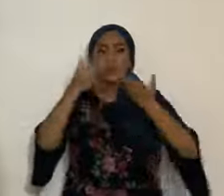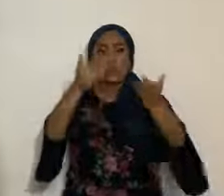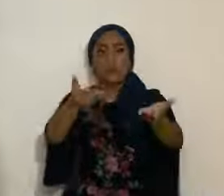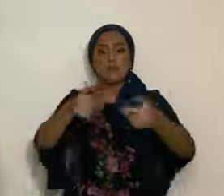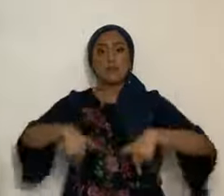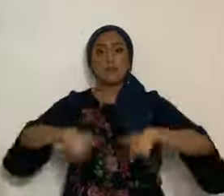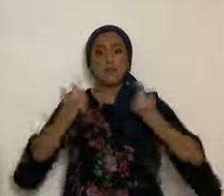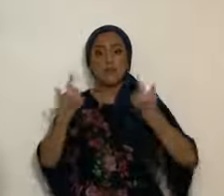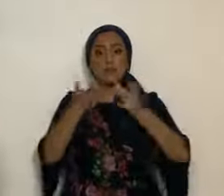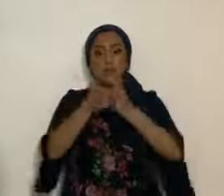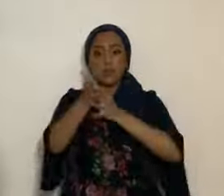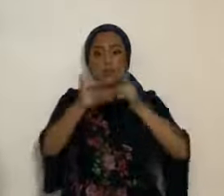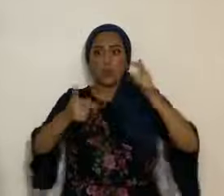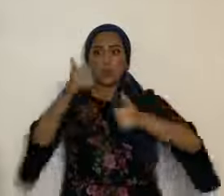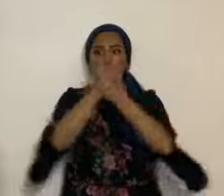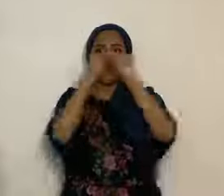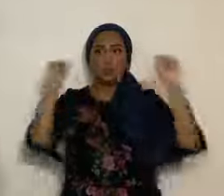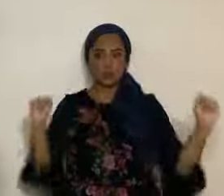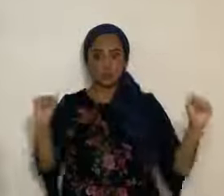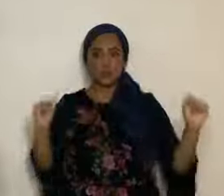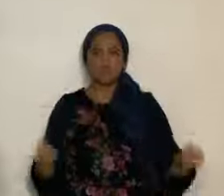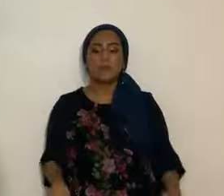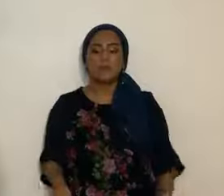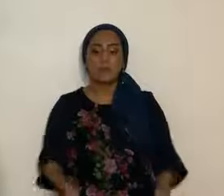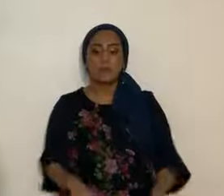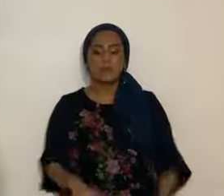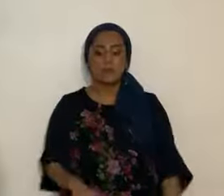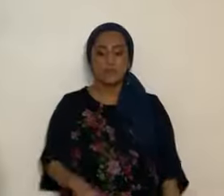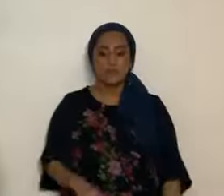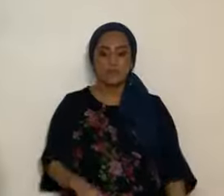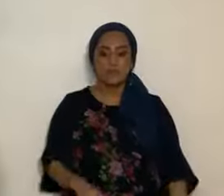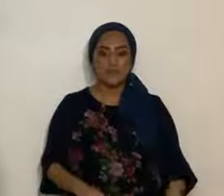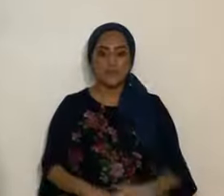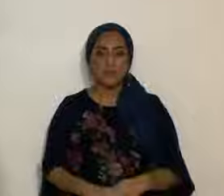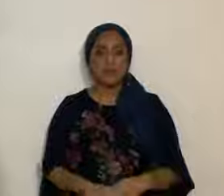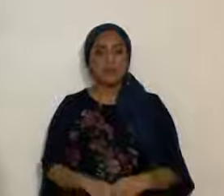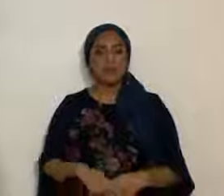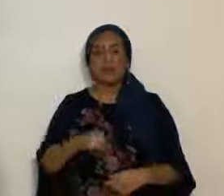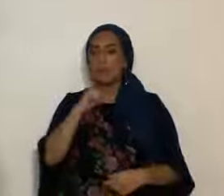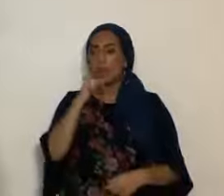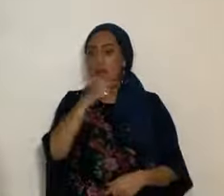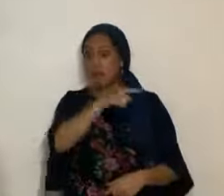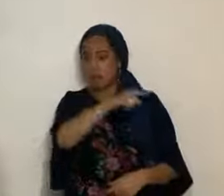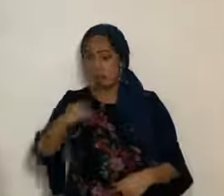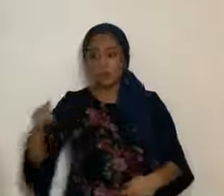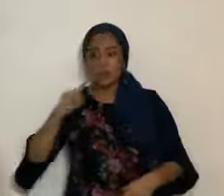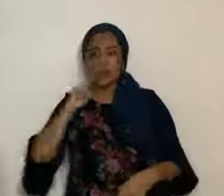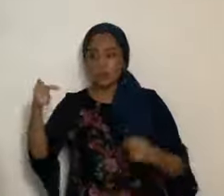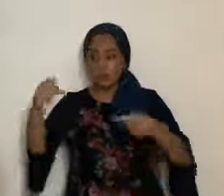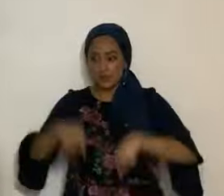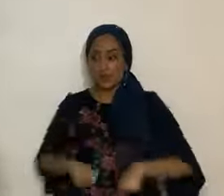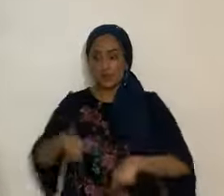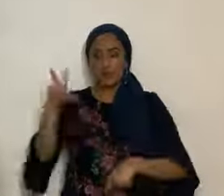de la gran liberación. Así pues, no me enviasteis acá vosotros, sino